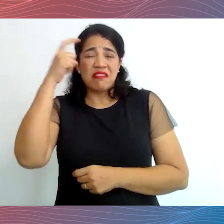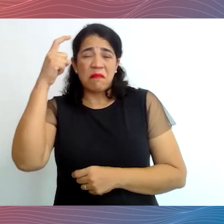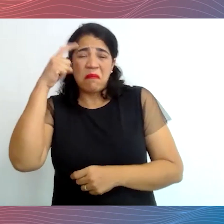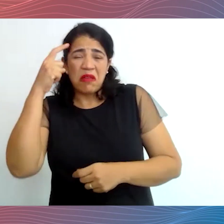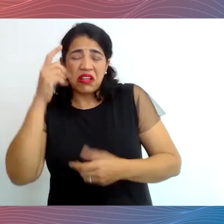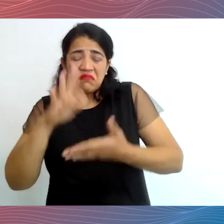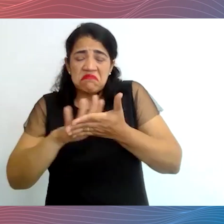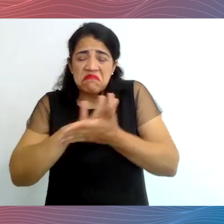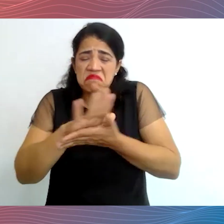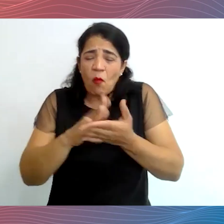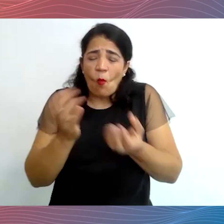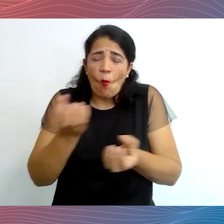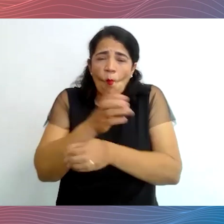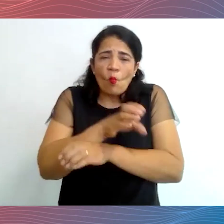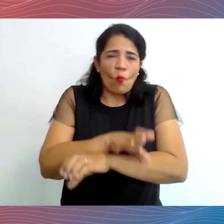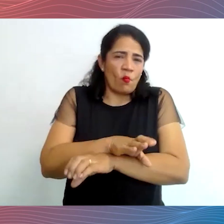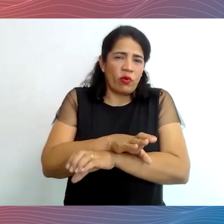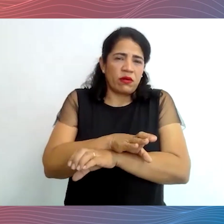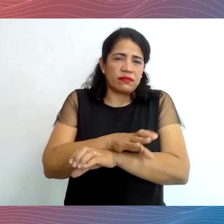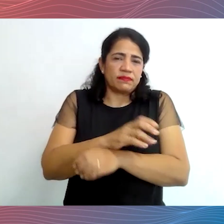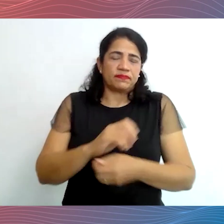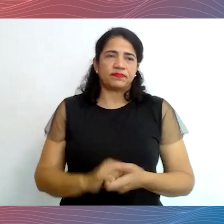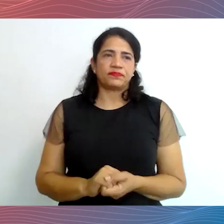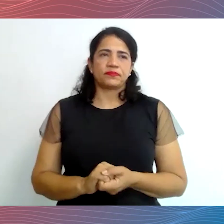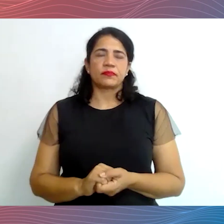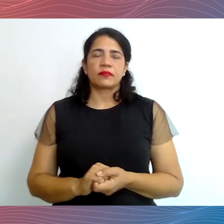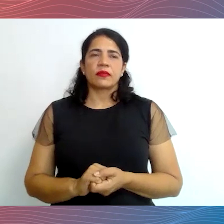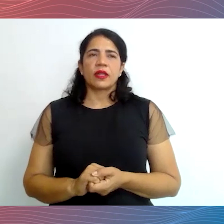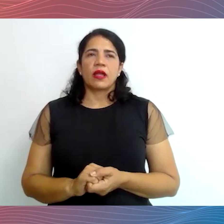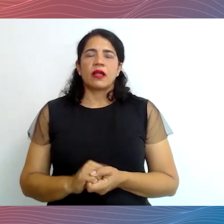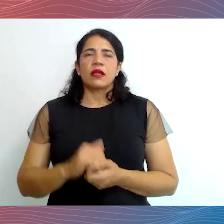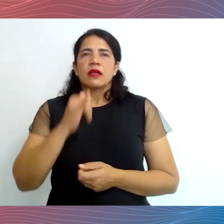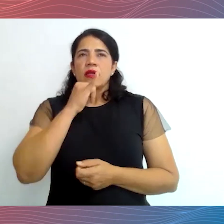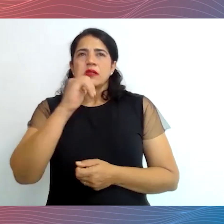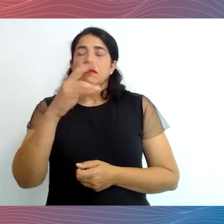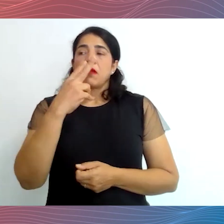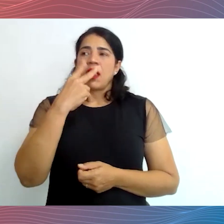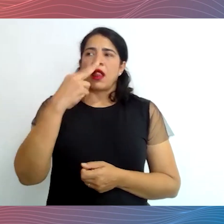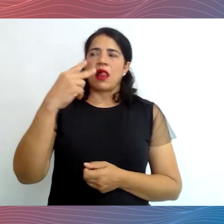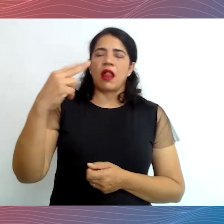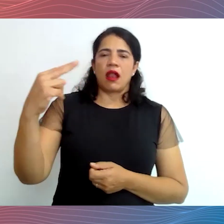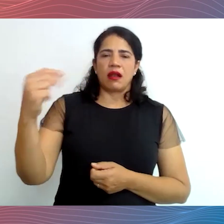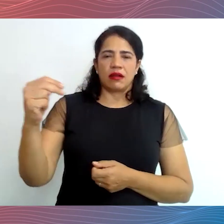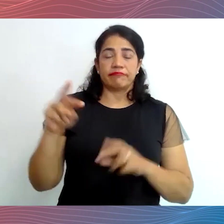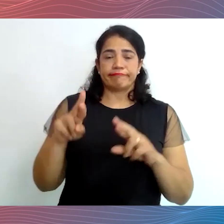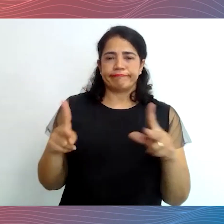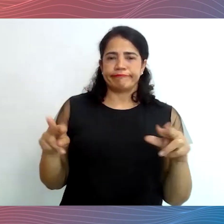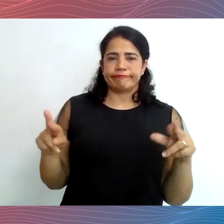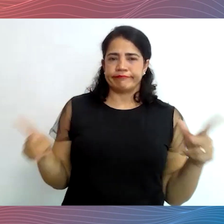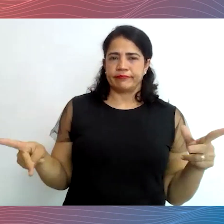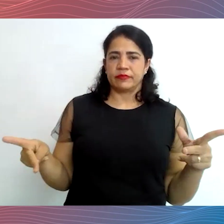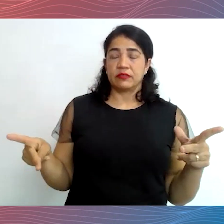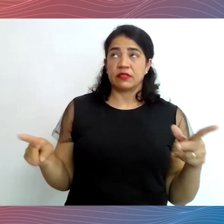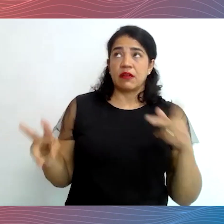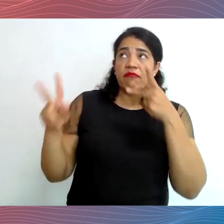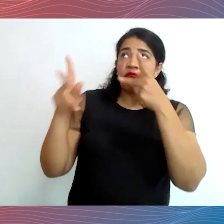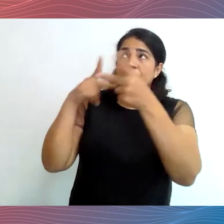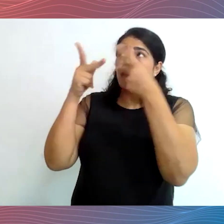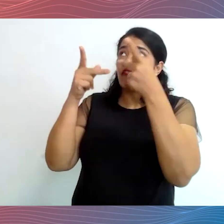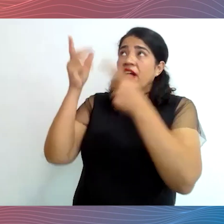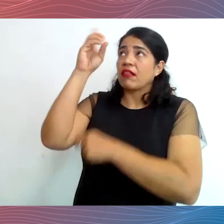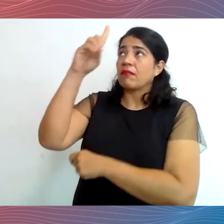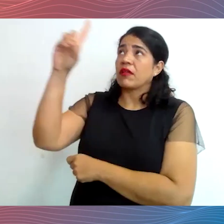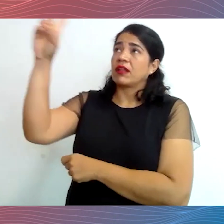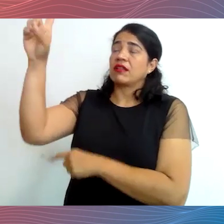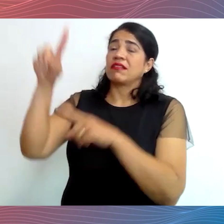Fala em línguas, fala para Deus, o Espírito é exercitado, mas a mente fica infrutífera, totalmente infrutífera. Por